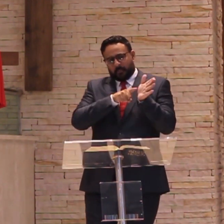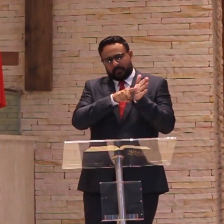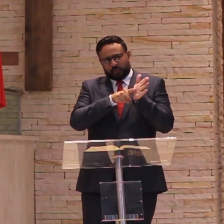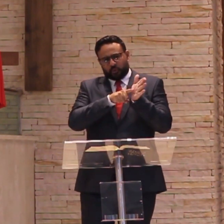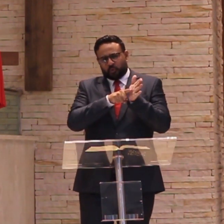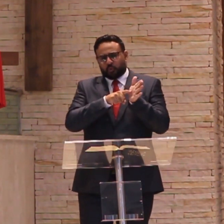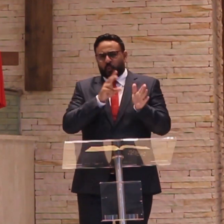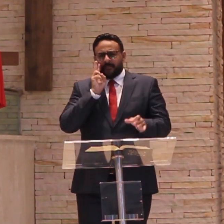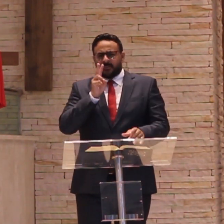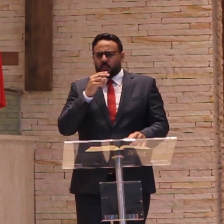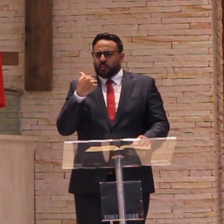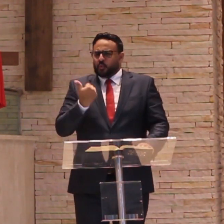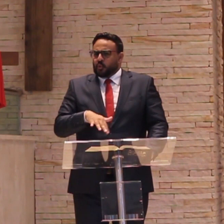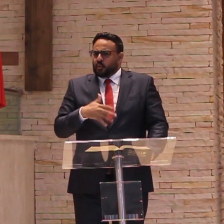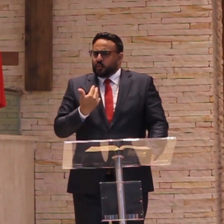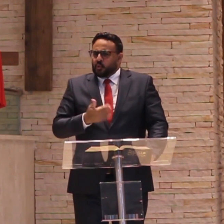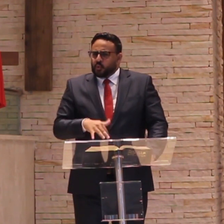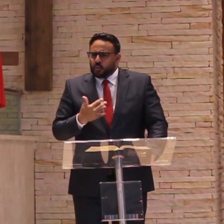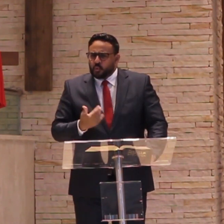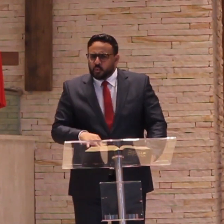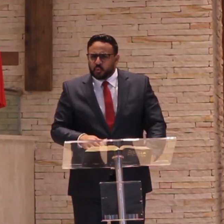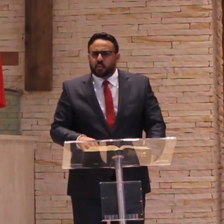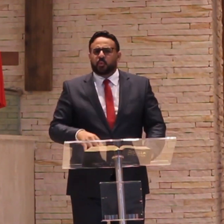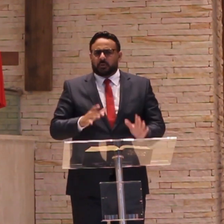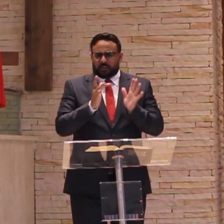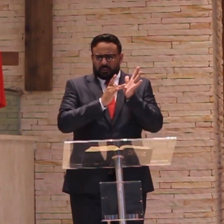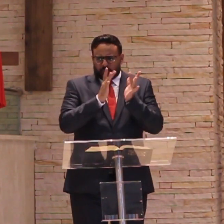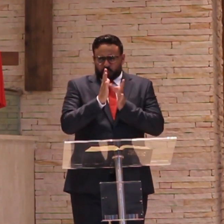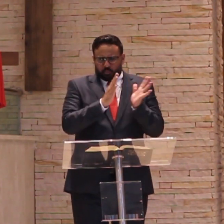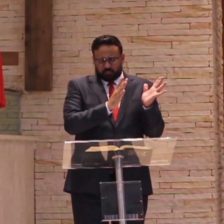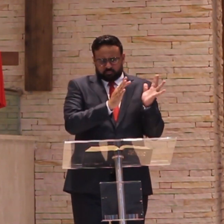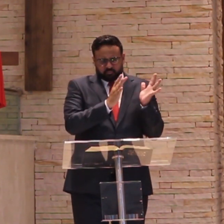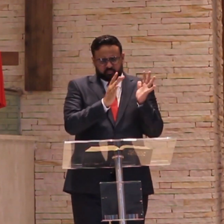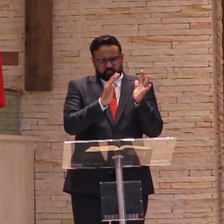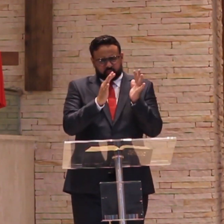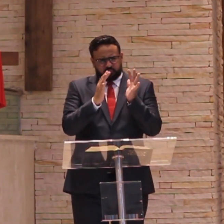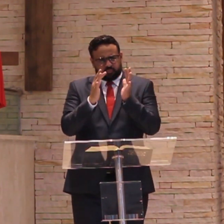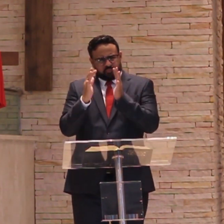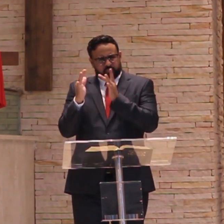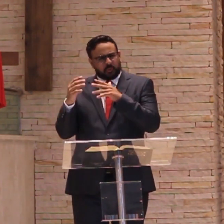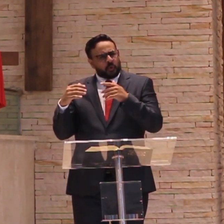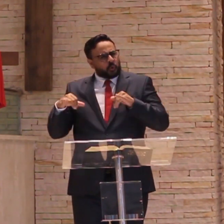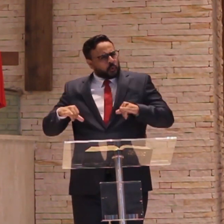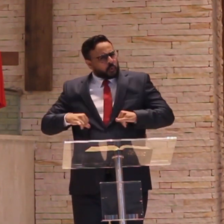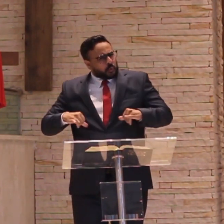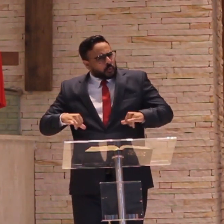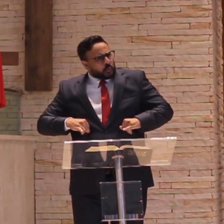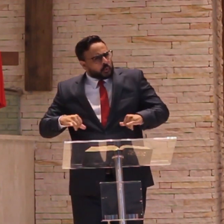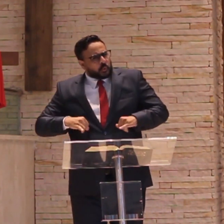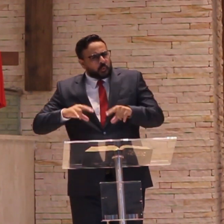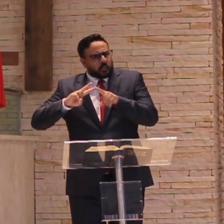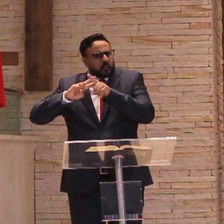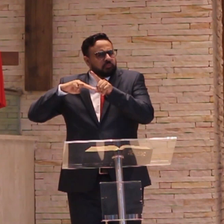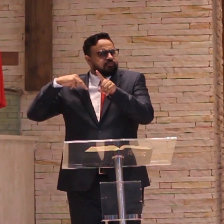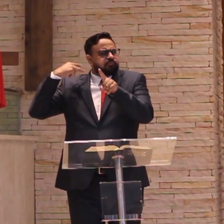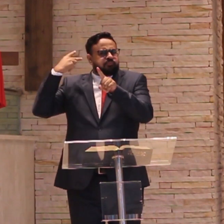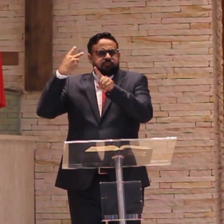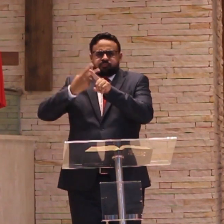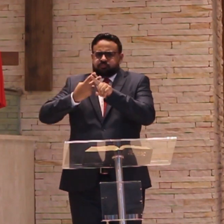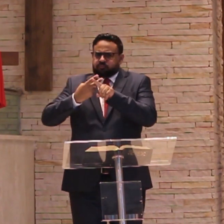quem for pendurado no madeiro era maldito. Voltando ao assunto de que aquele médico então, ele fez essa pesquisa e